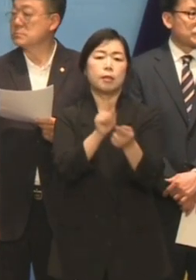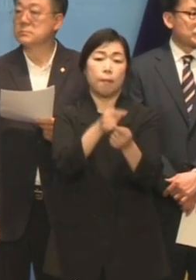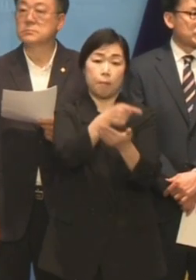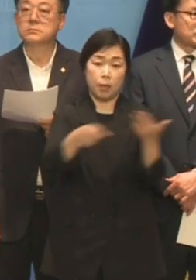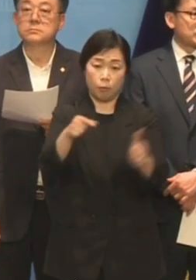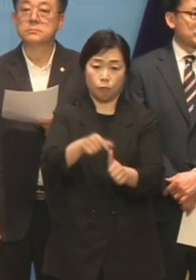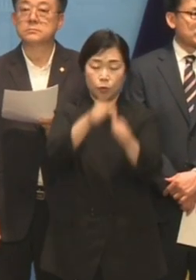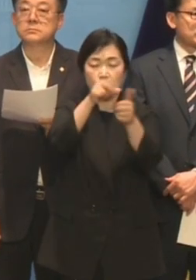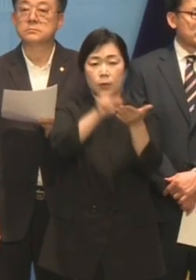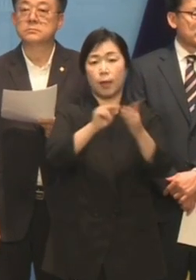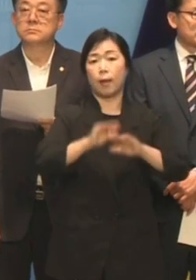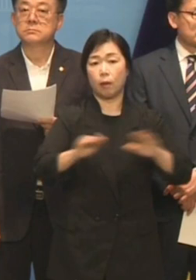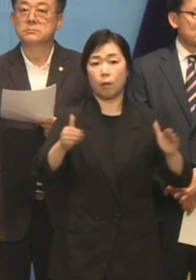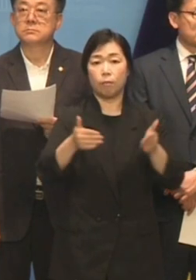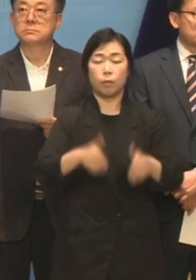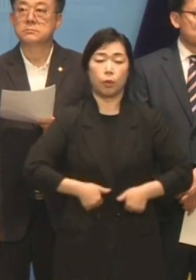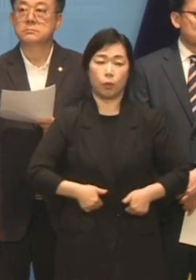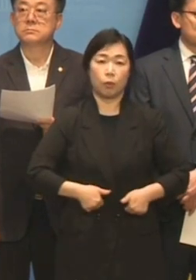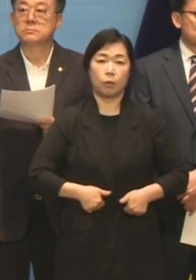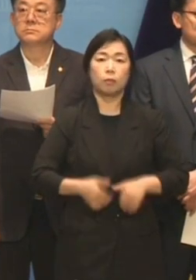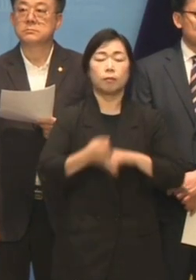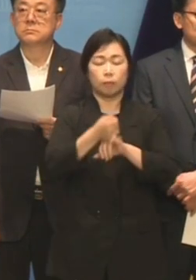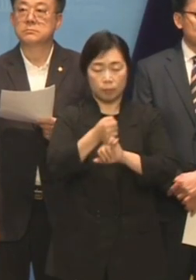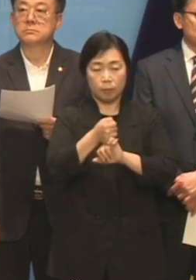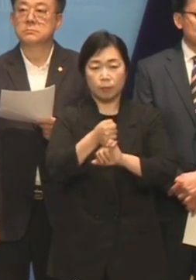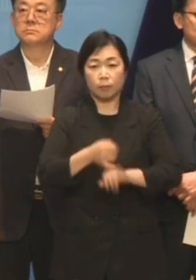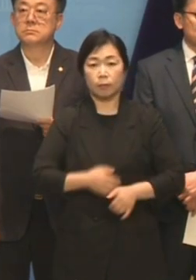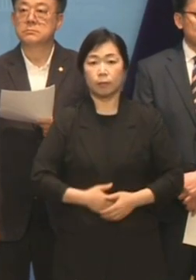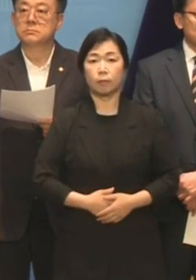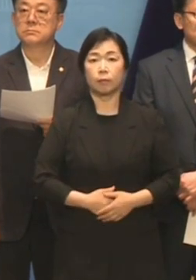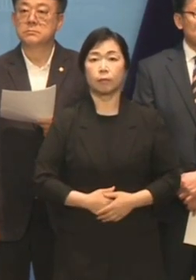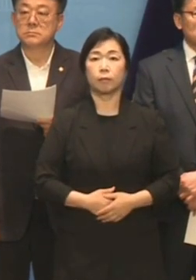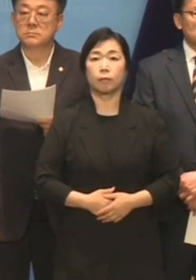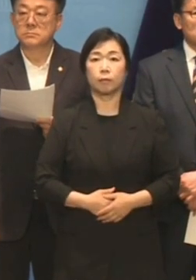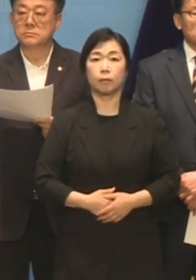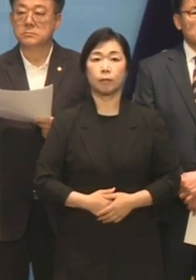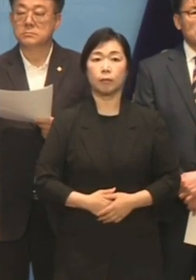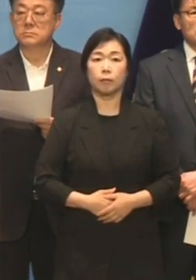피해구제 문제를 해결하기 위한 조치에 나서야 됩니다.